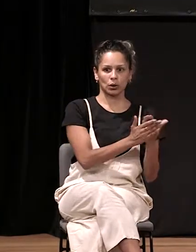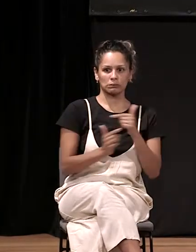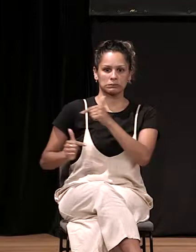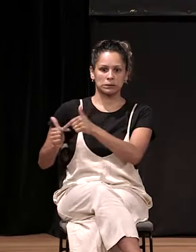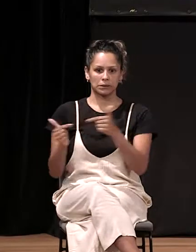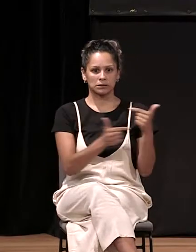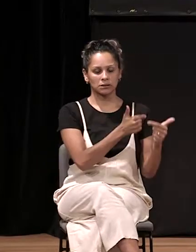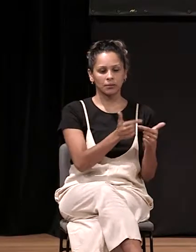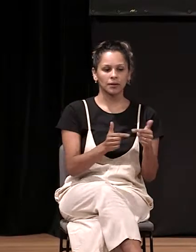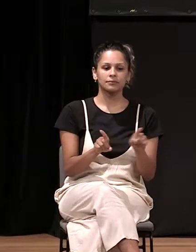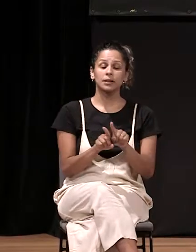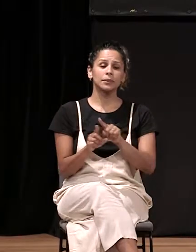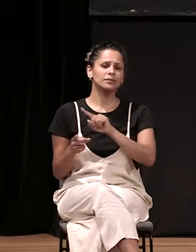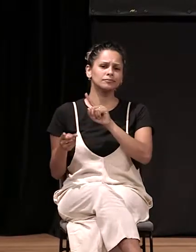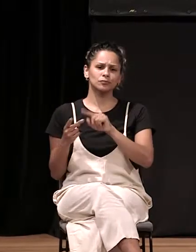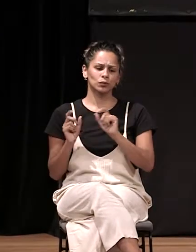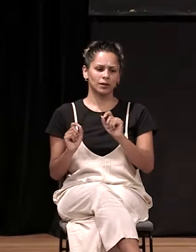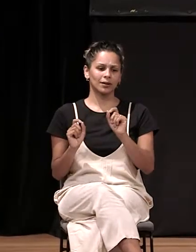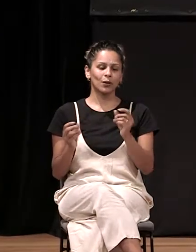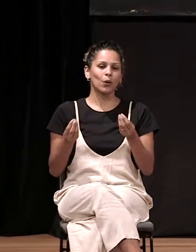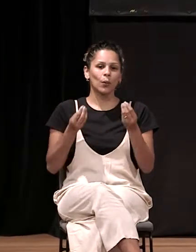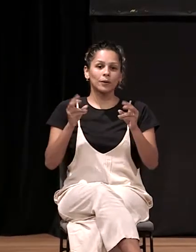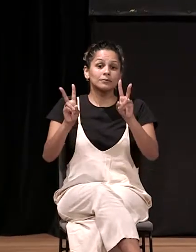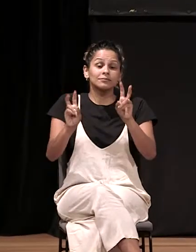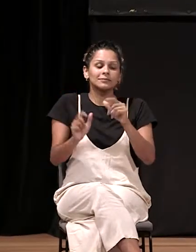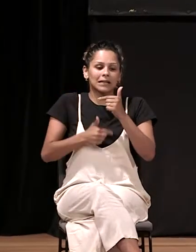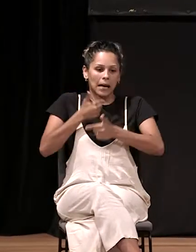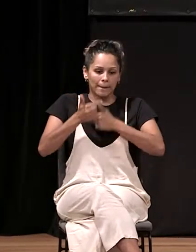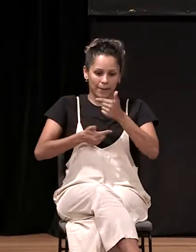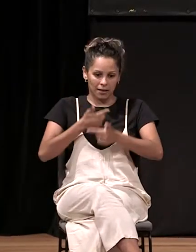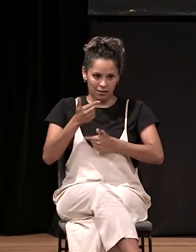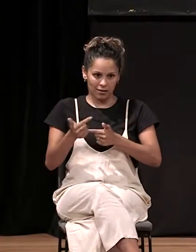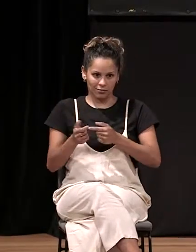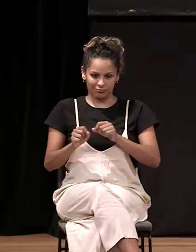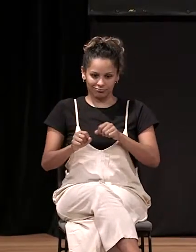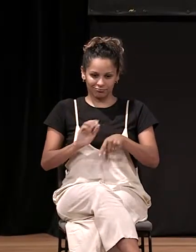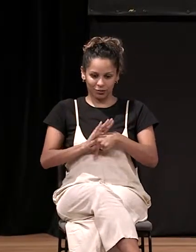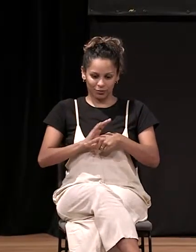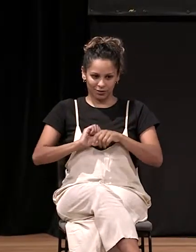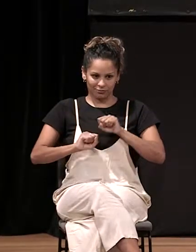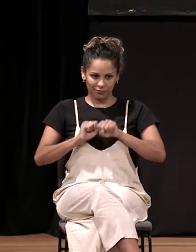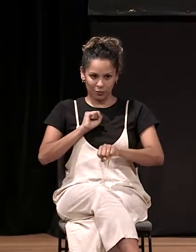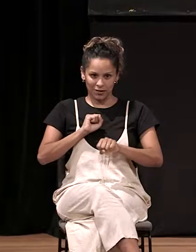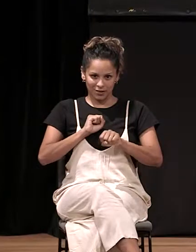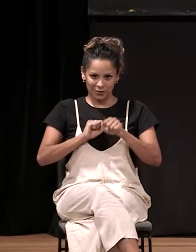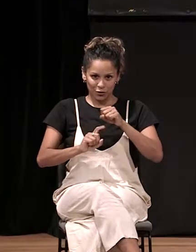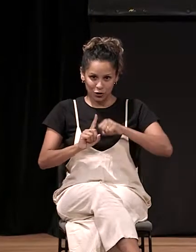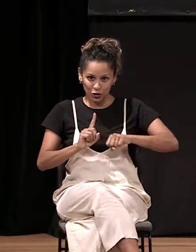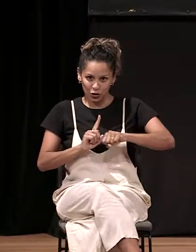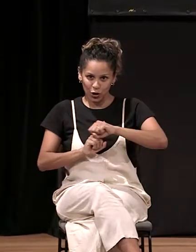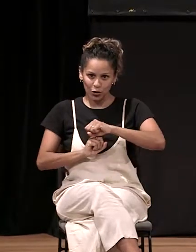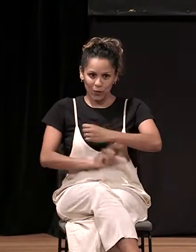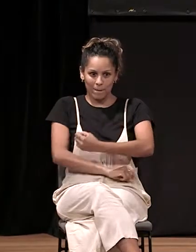que fica também a questão de trabalhar a formação socioemocional dos nossos docentes? Uma profissão tão